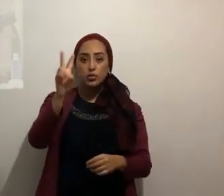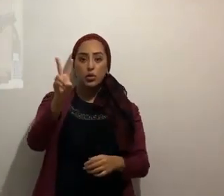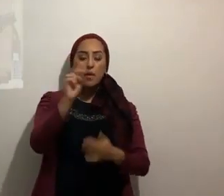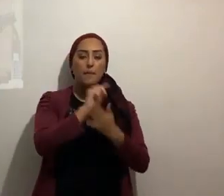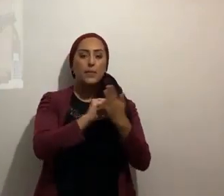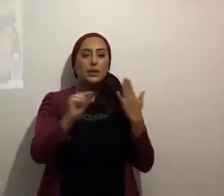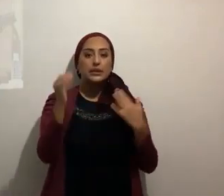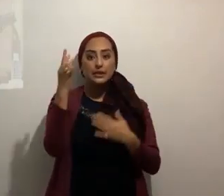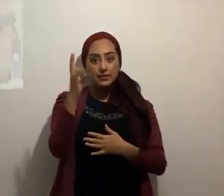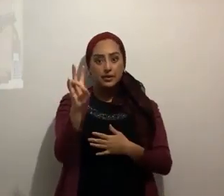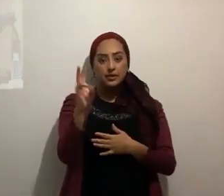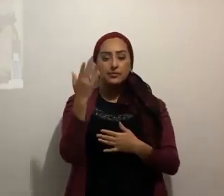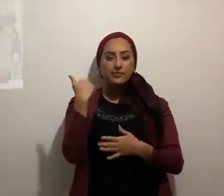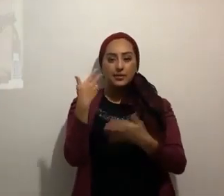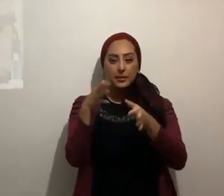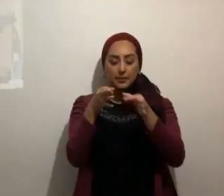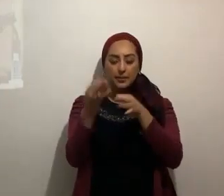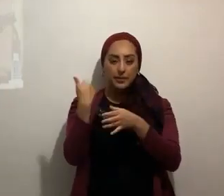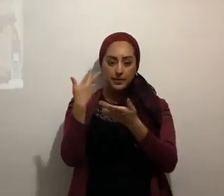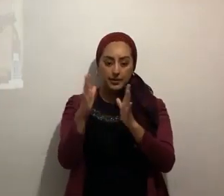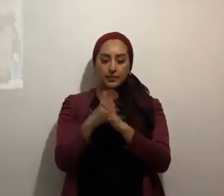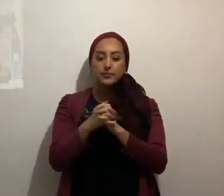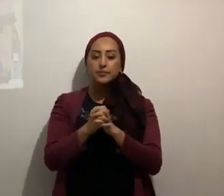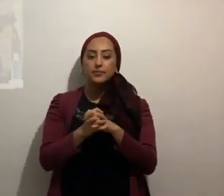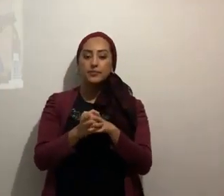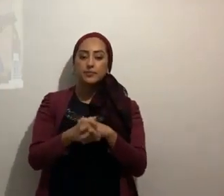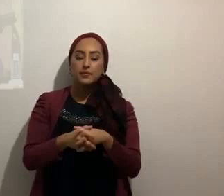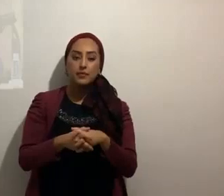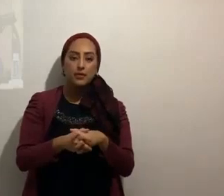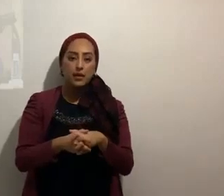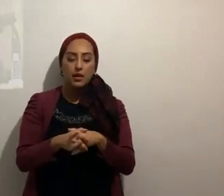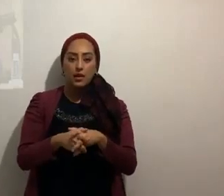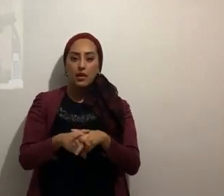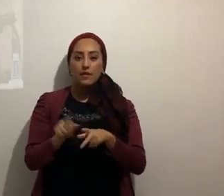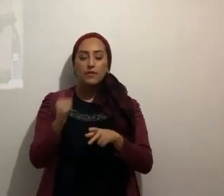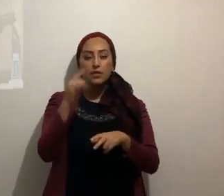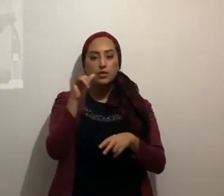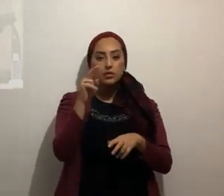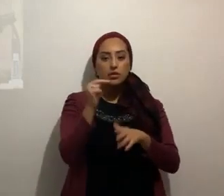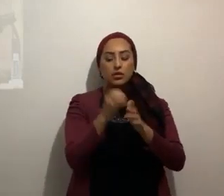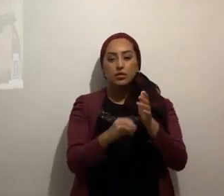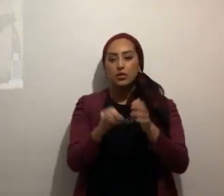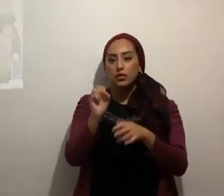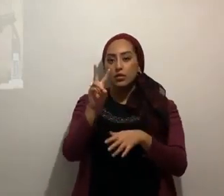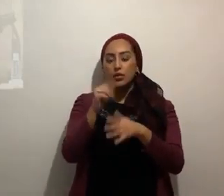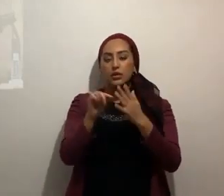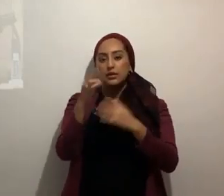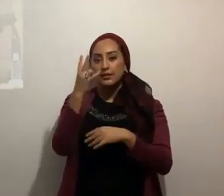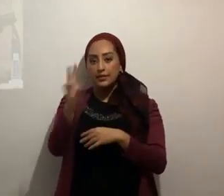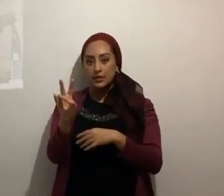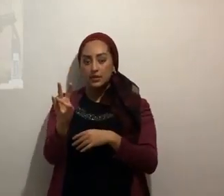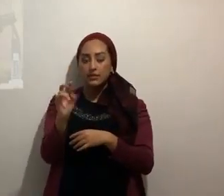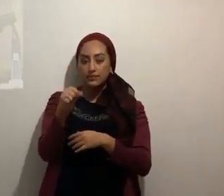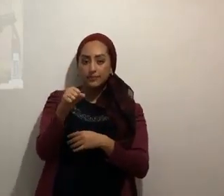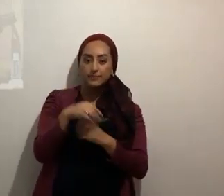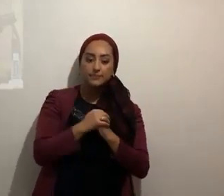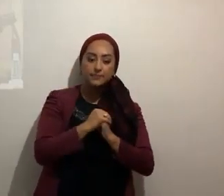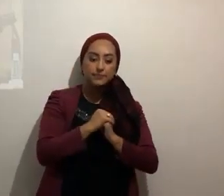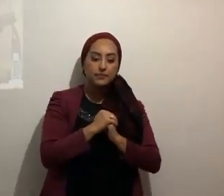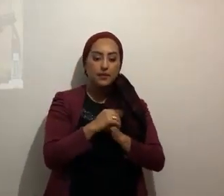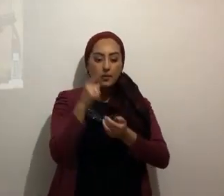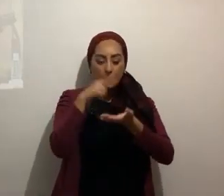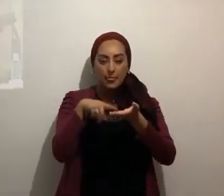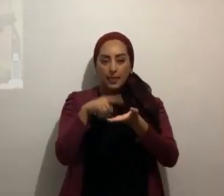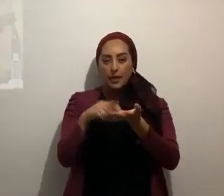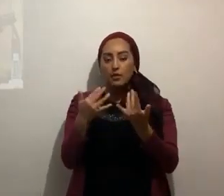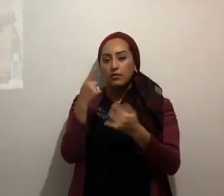verso 17, que ya lo expliqué. Sí, vamos para allá, 1 Juan 2:17, ¿de acuerdo?